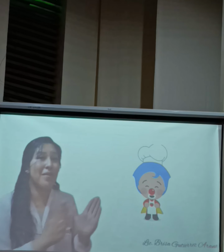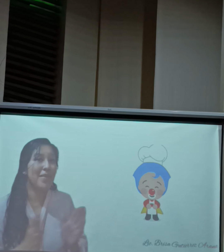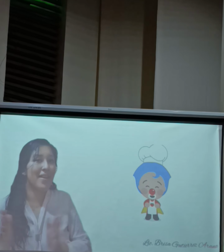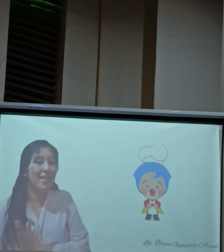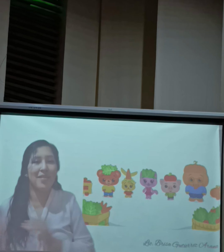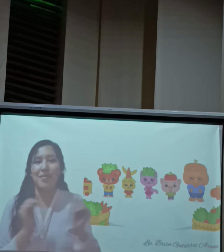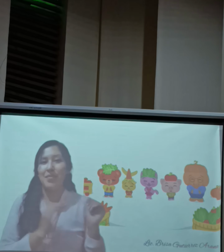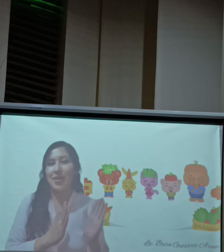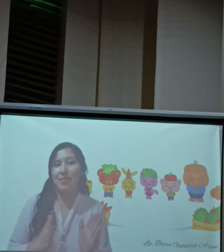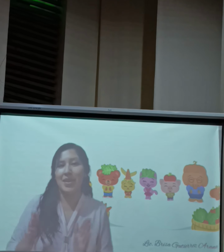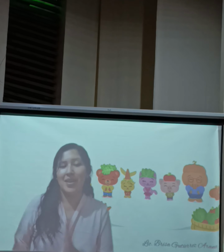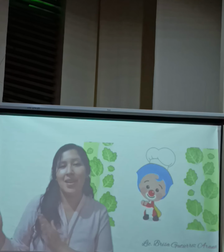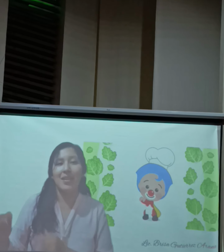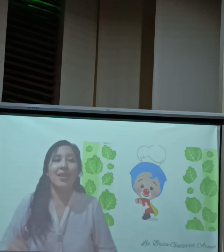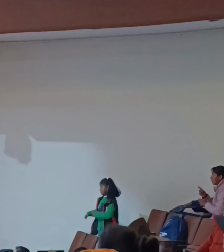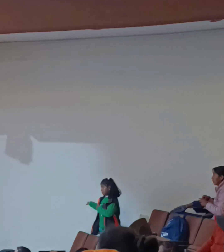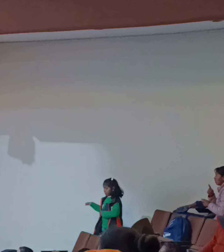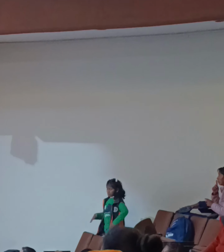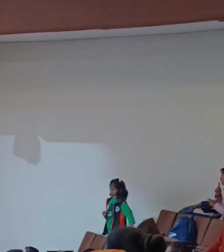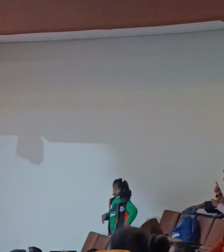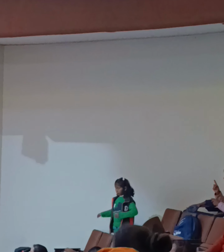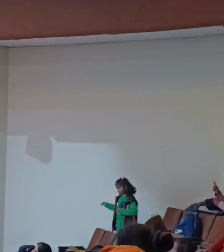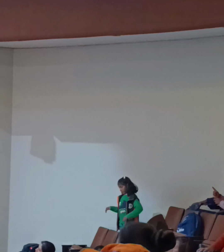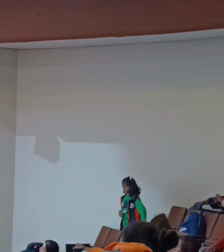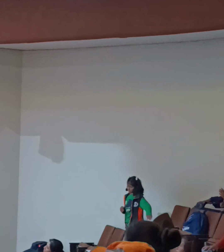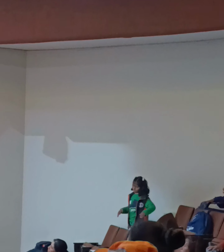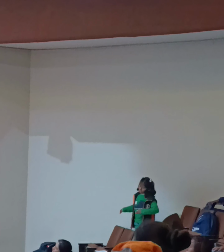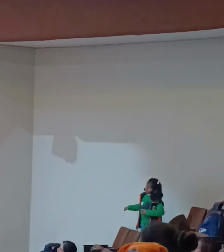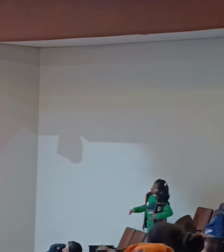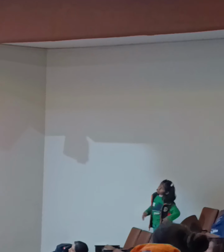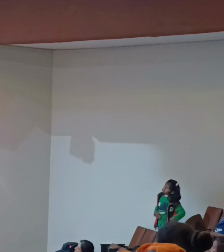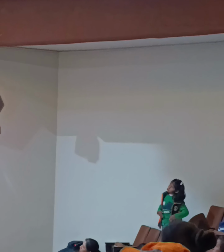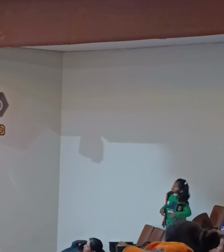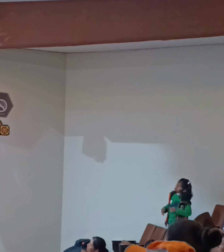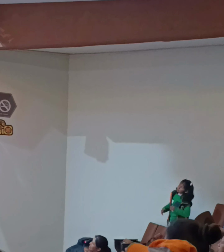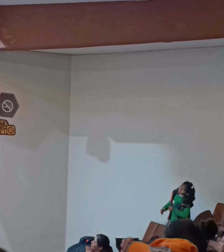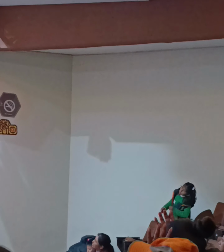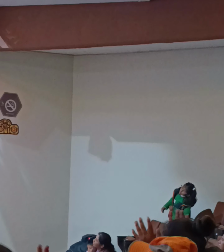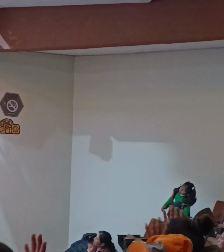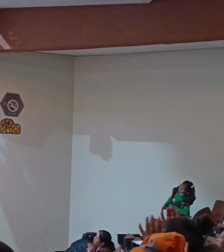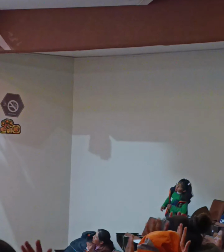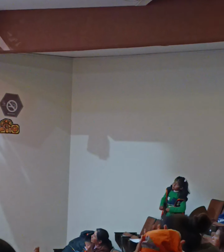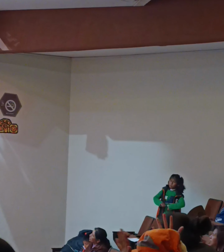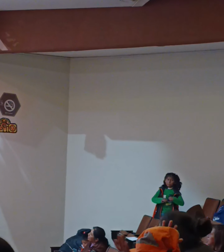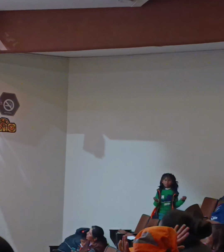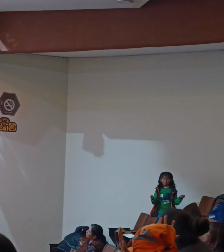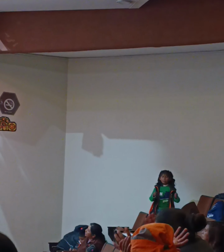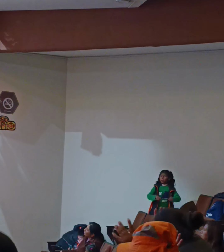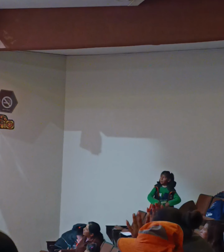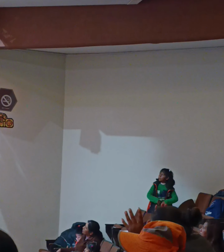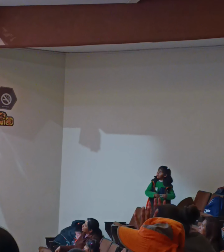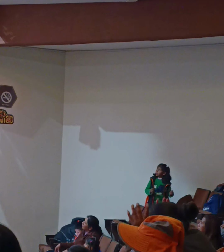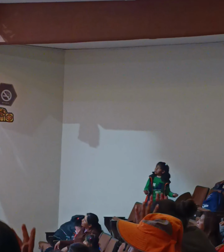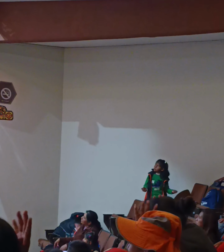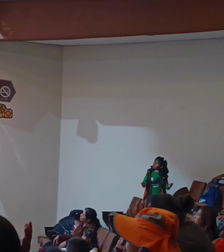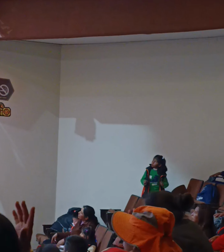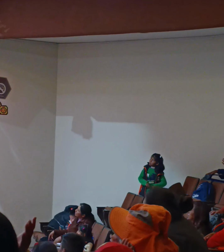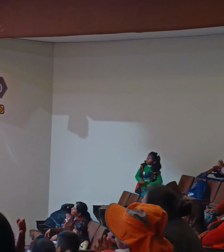ya personas mayores que han participado con diferentes expresiones artísticas. Esto es importantísimo porque nos permite,